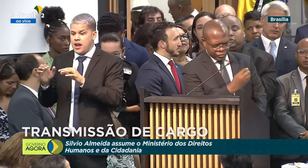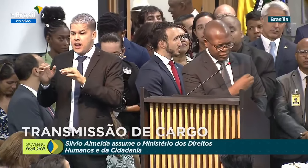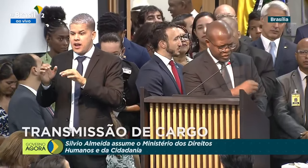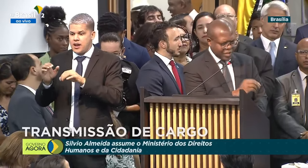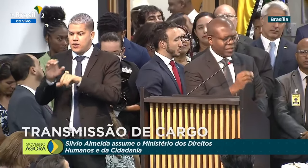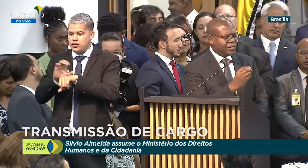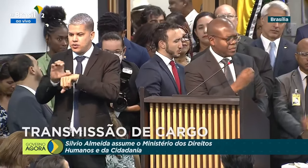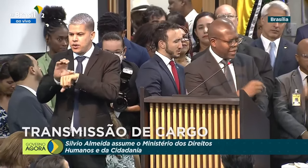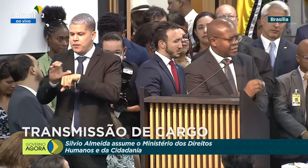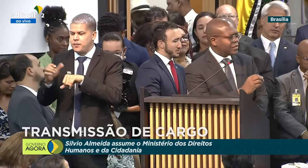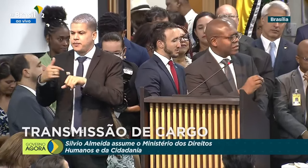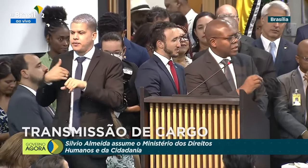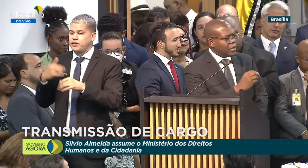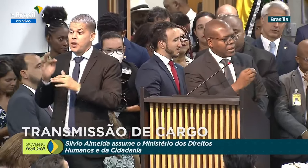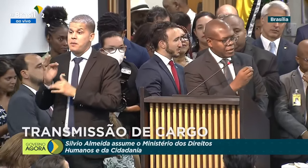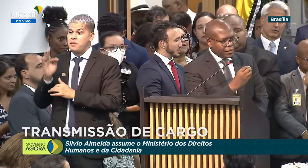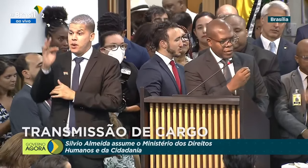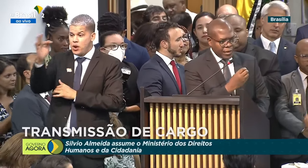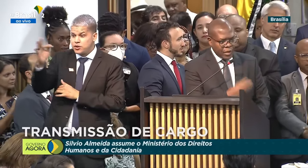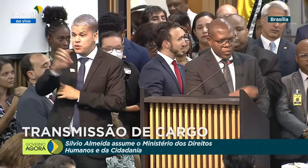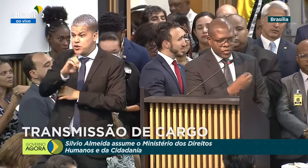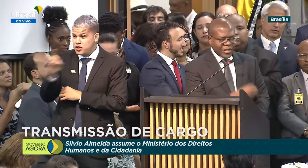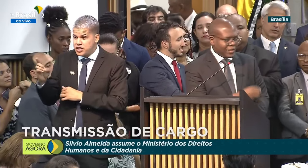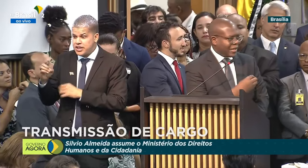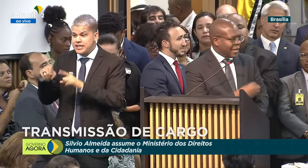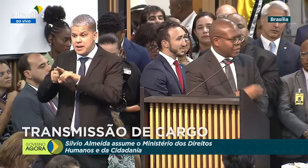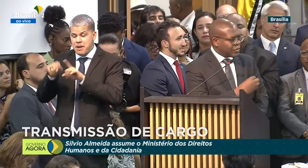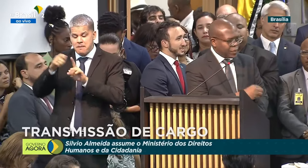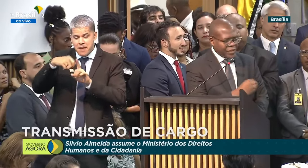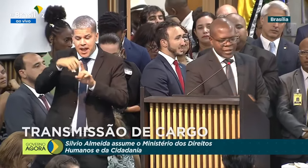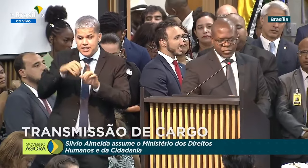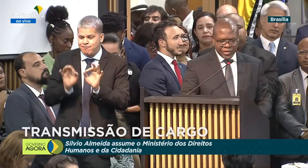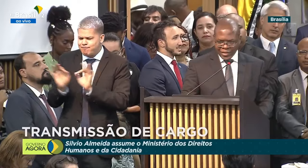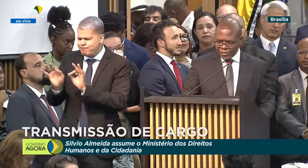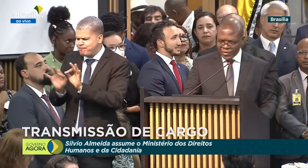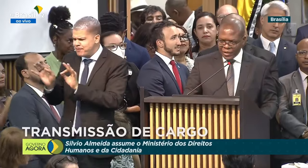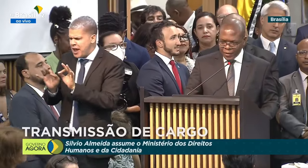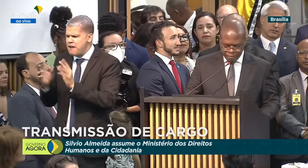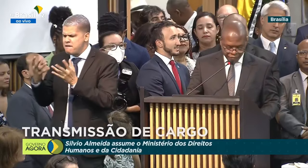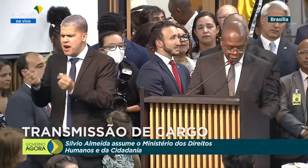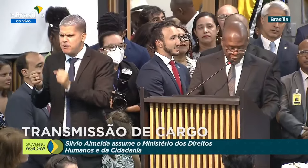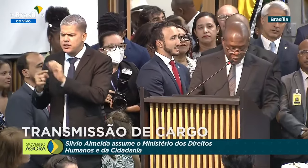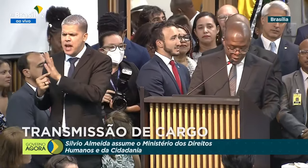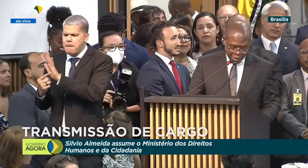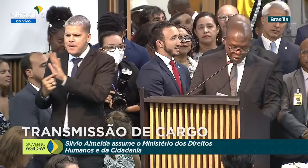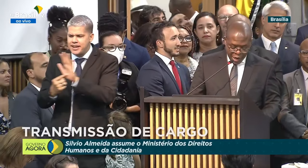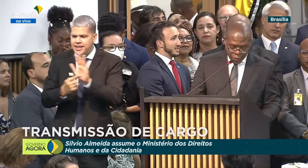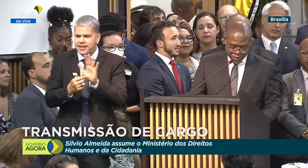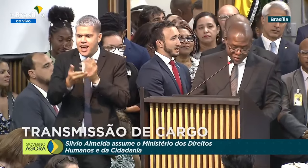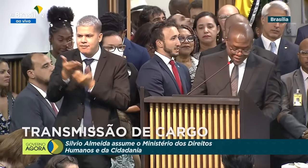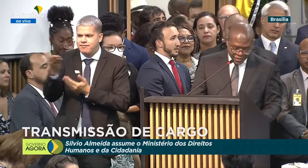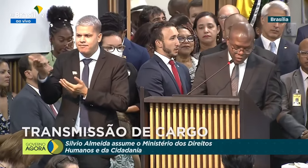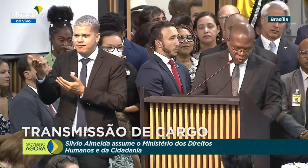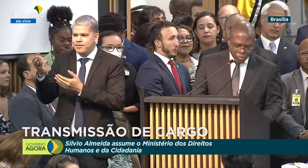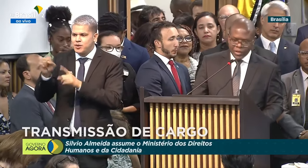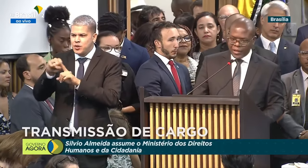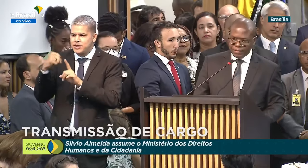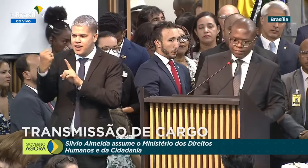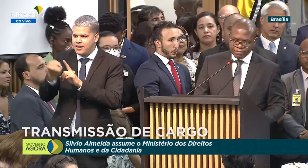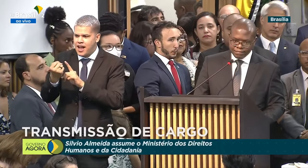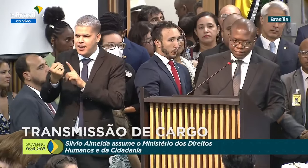próximos dias meses eu e meu secretariado vamos apresentar a sociedade brasileira ao presidente